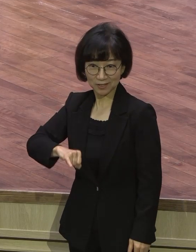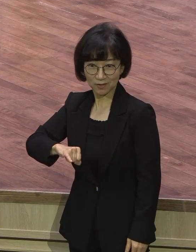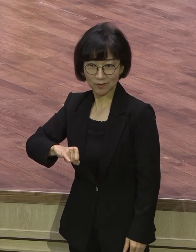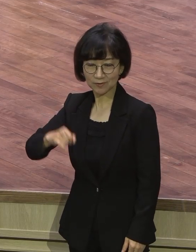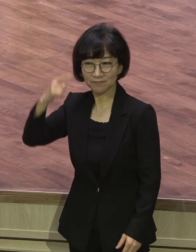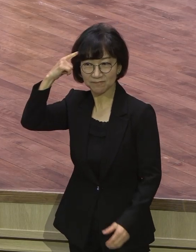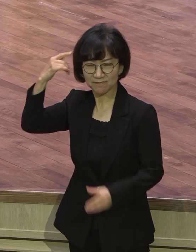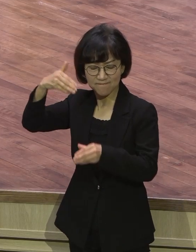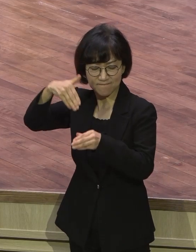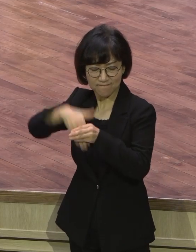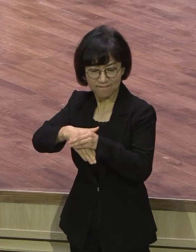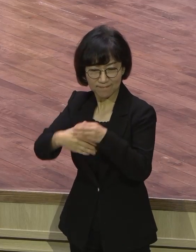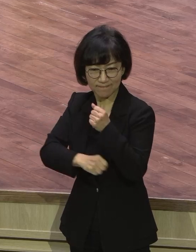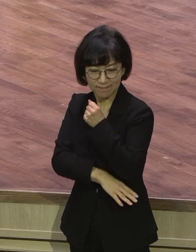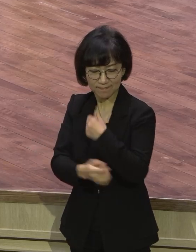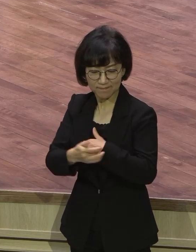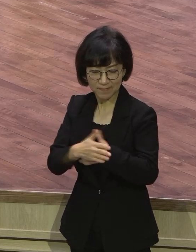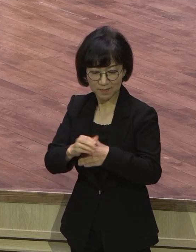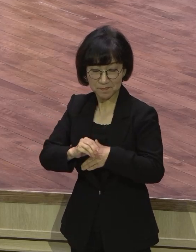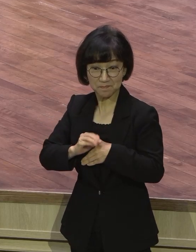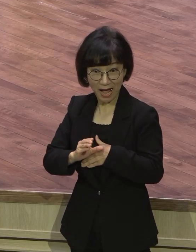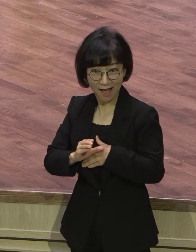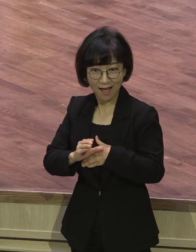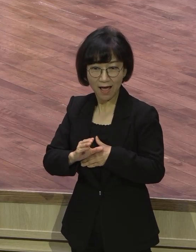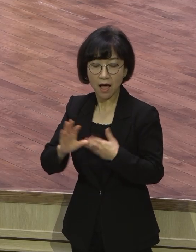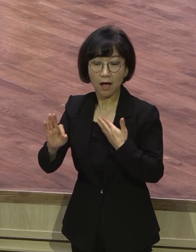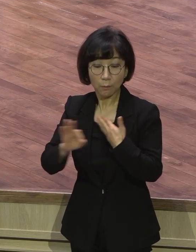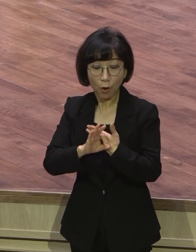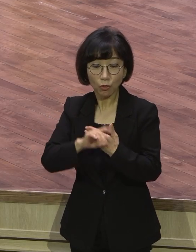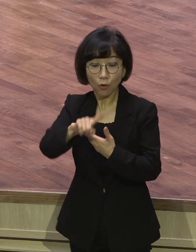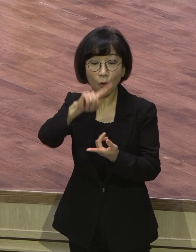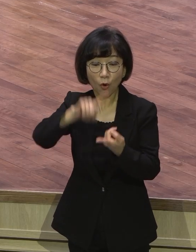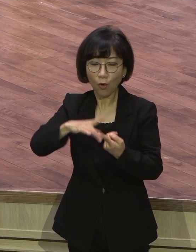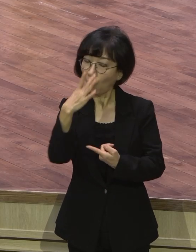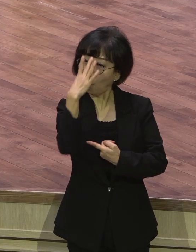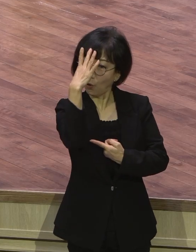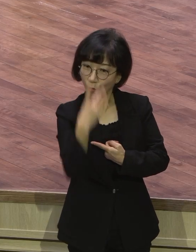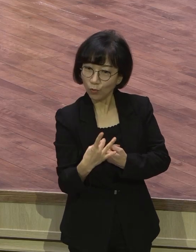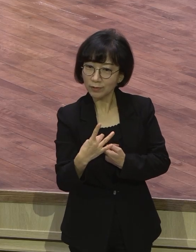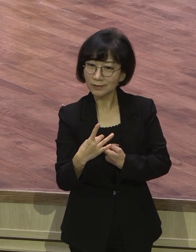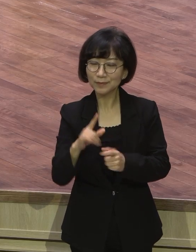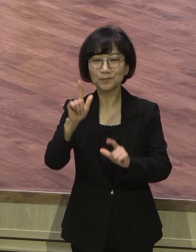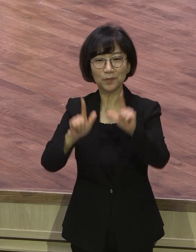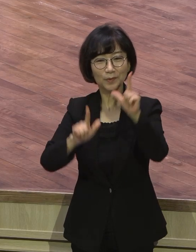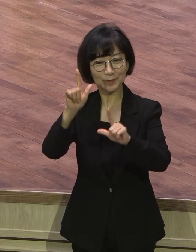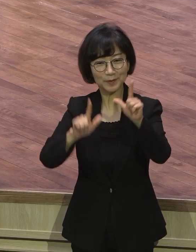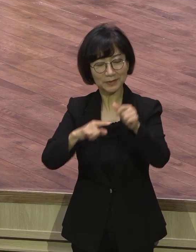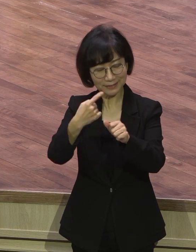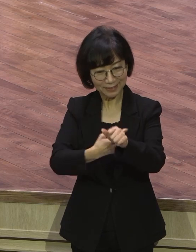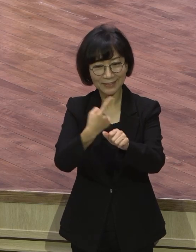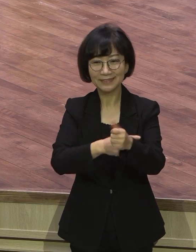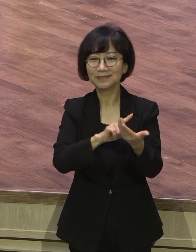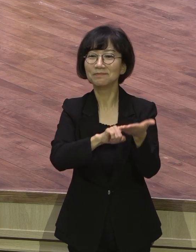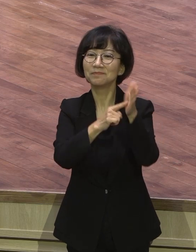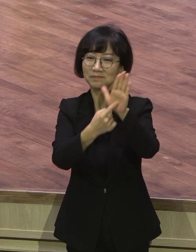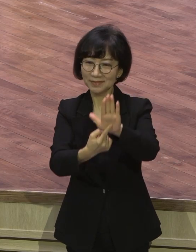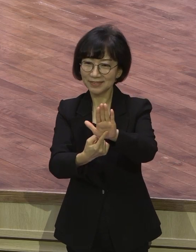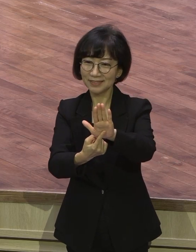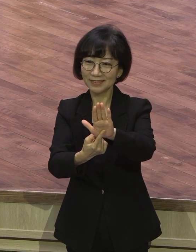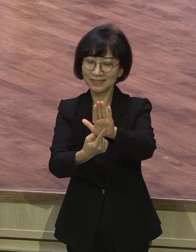뿌리 차지나 되어 있으면요. 거기에 걸맞는 자세가 나오게 돼 있어요. 자세가 나옵니다.